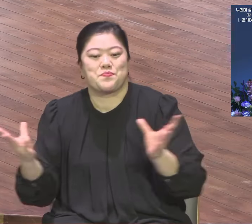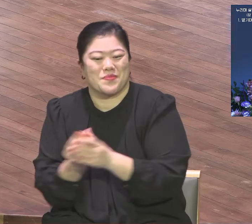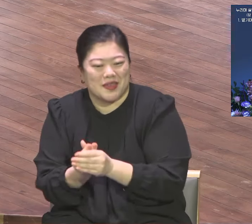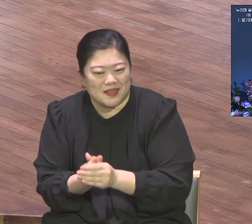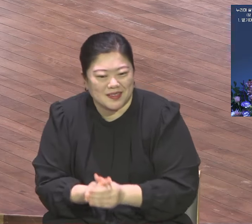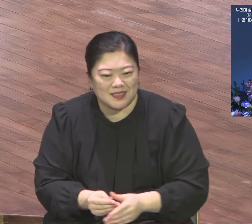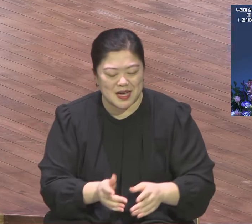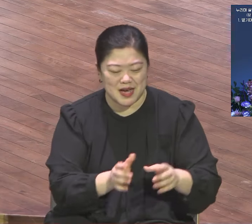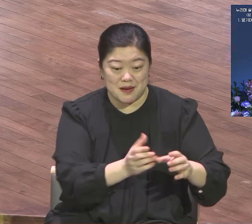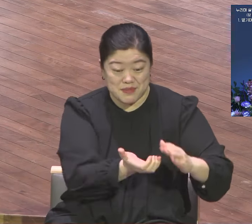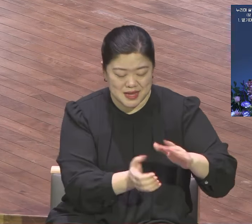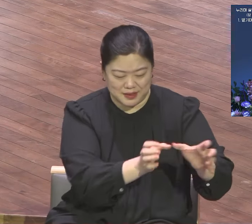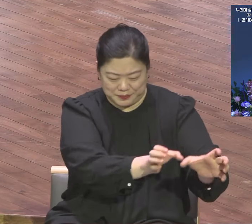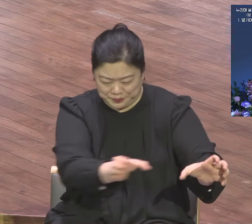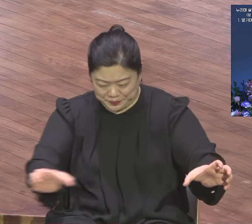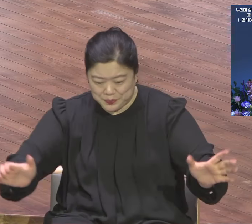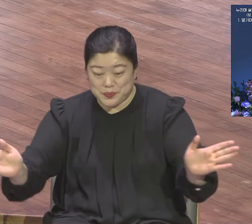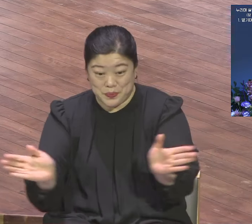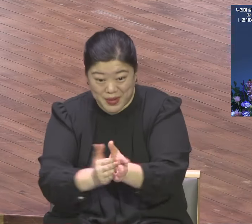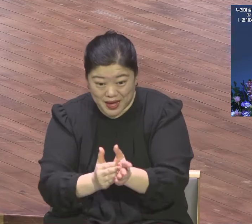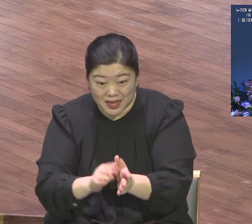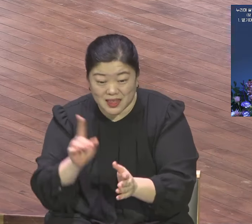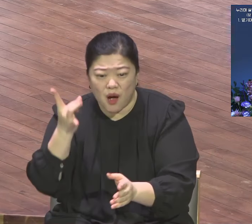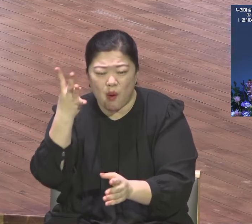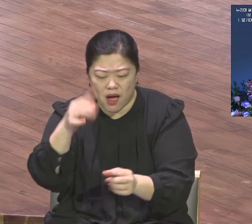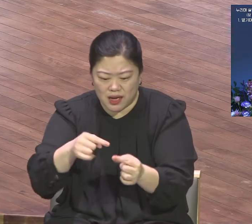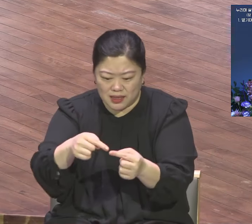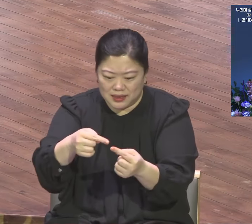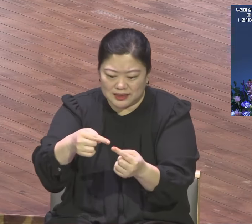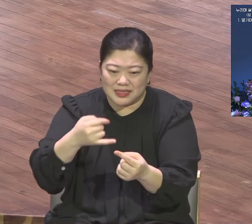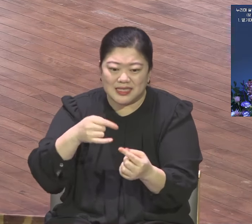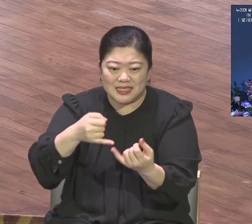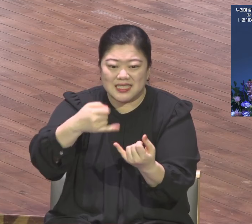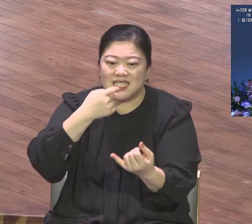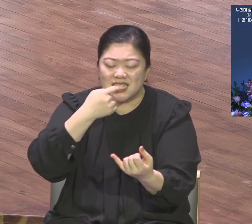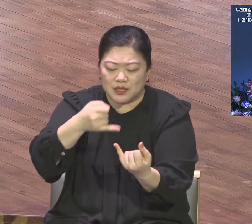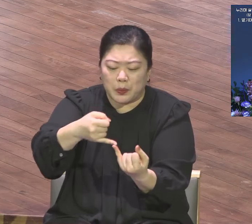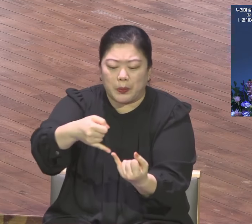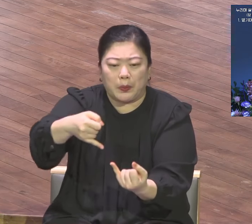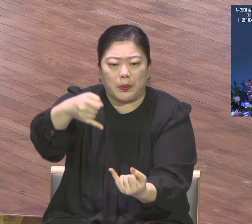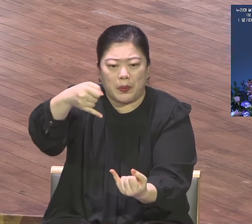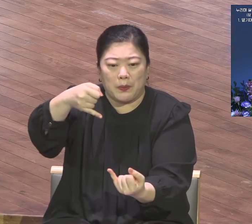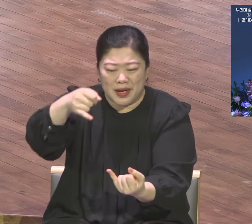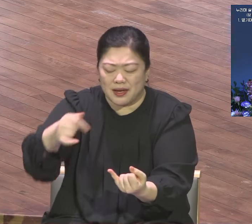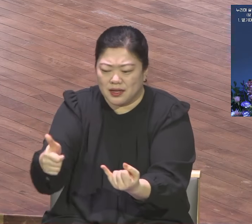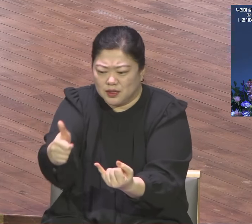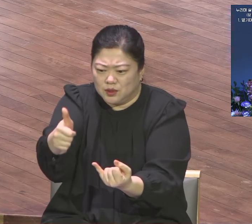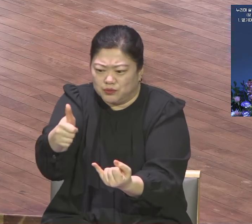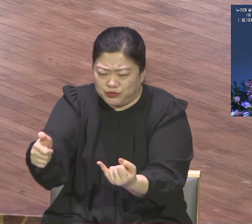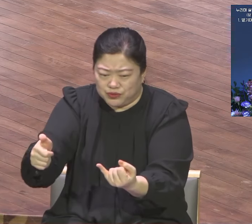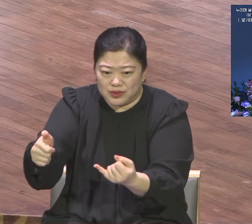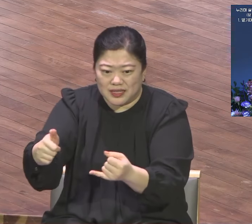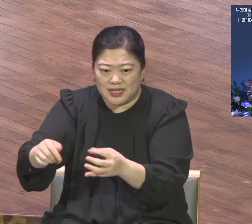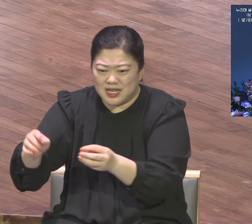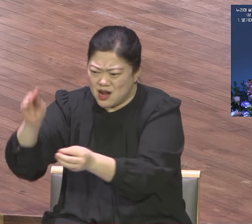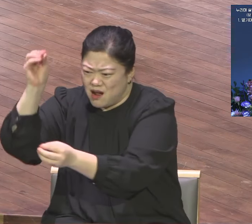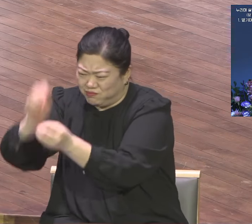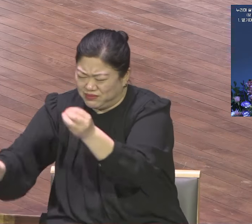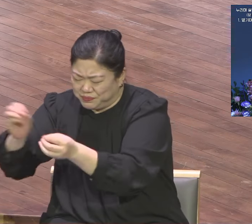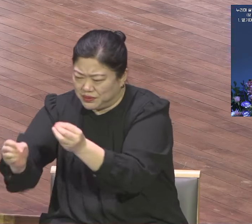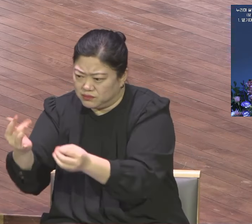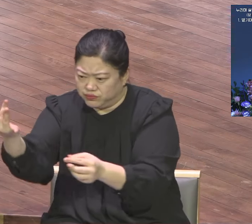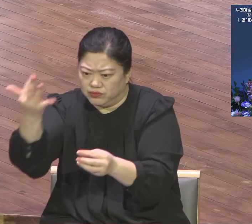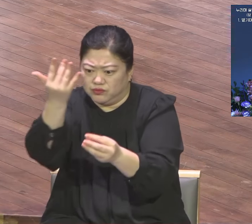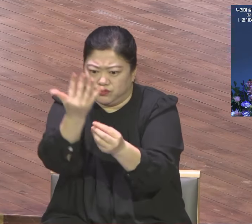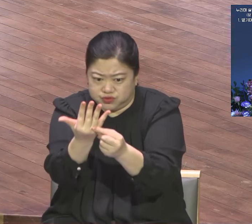버려가지고 결국 비 때문에 비가 너무 많이 와가지고 밤새 와가지고 대포 바퀴를